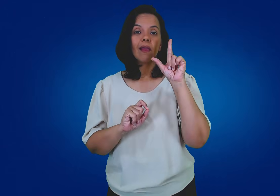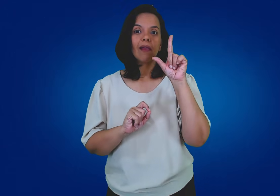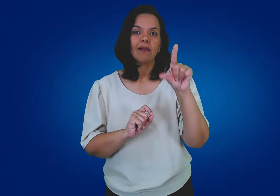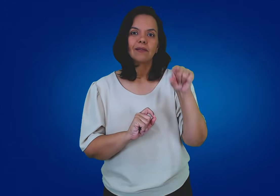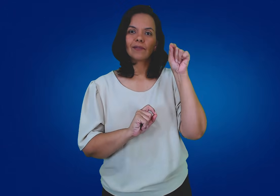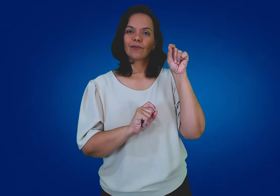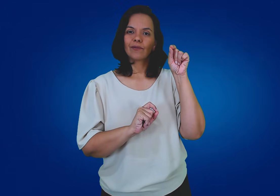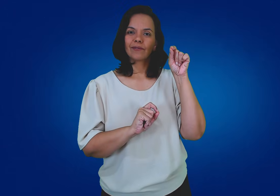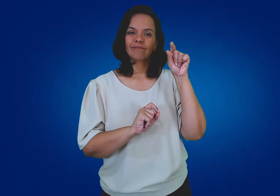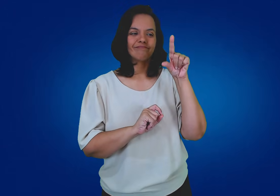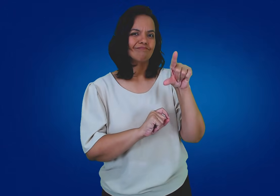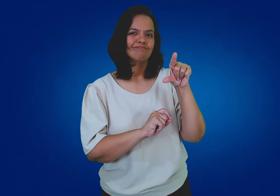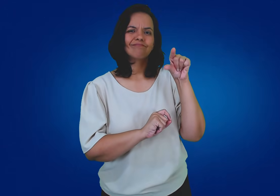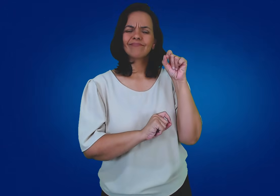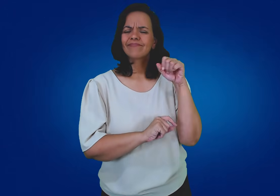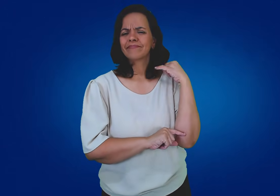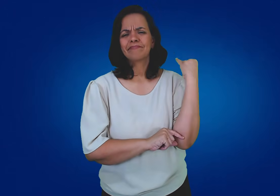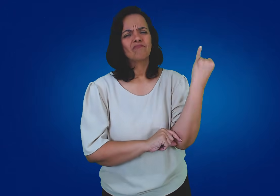Também sobre a importância de escolher,